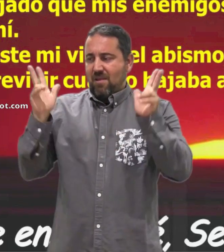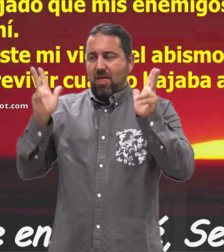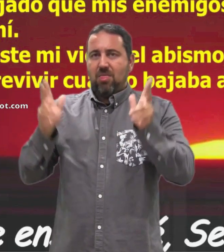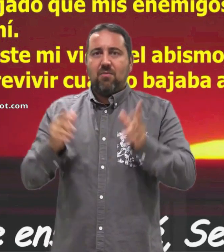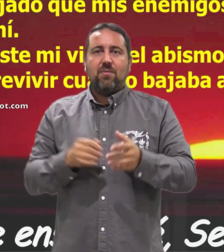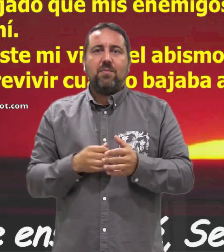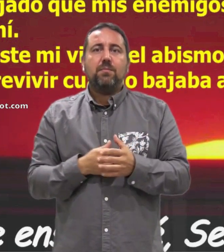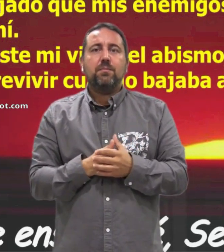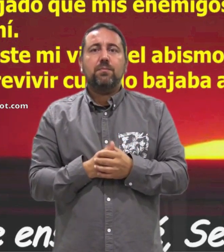librado.